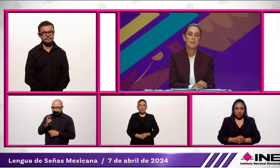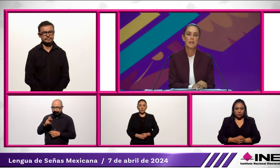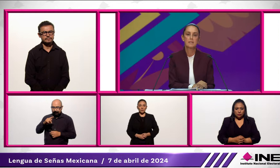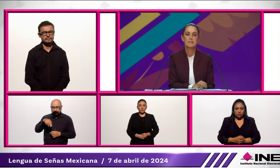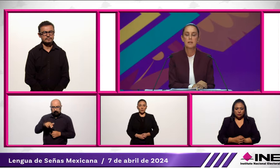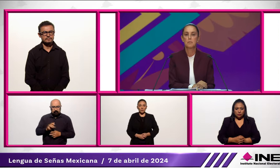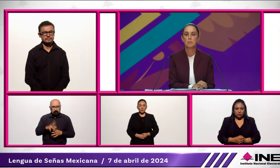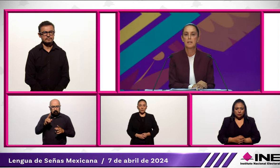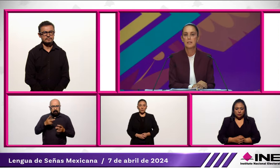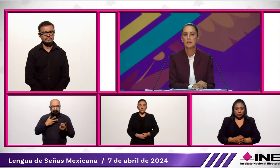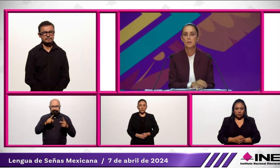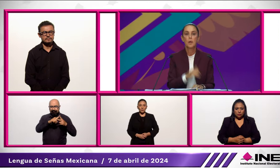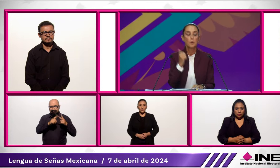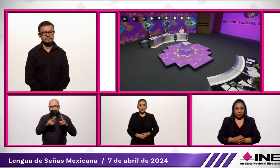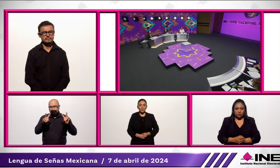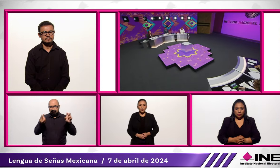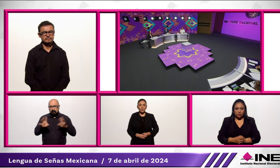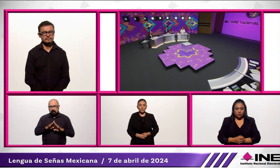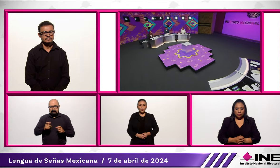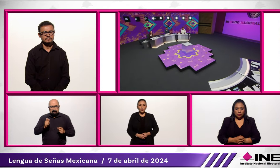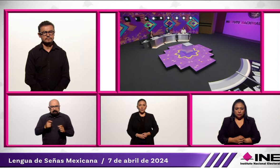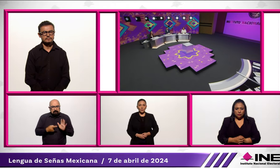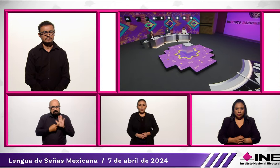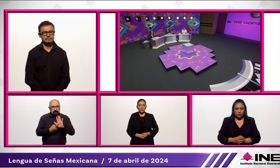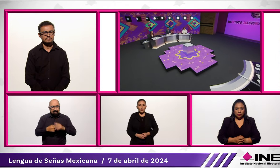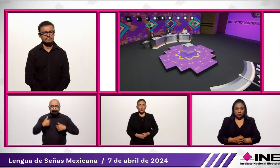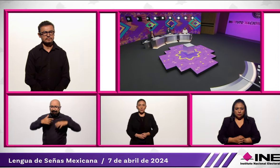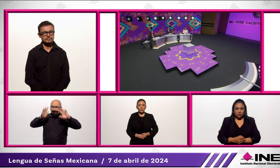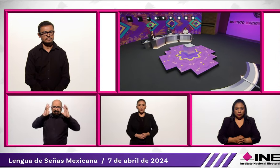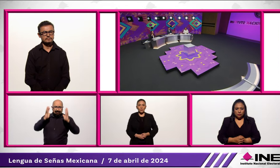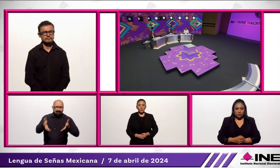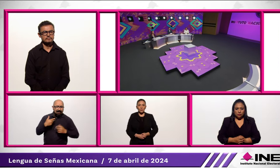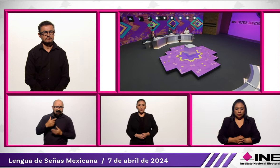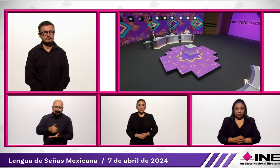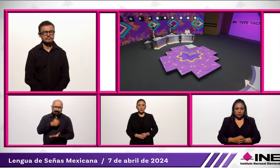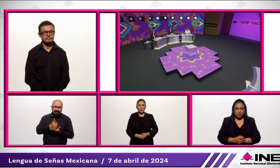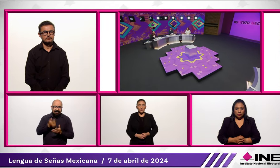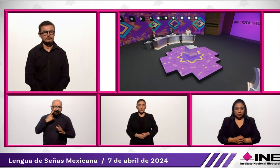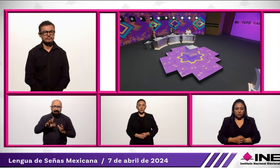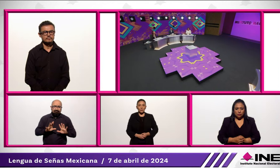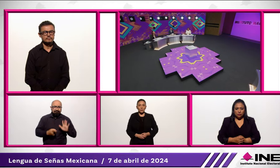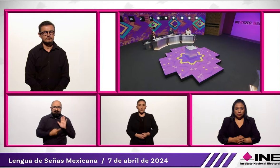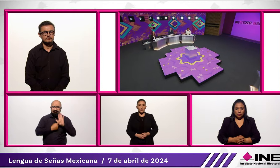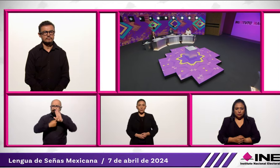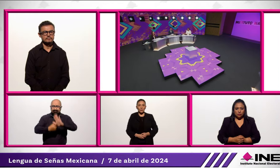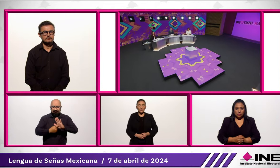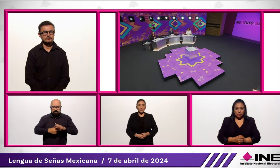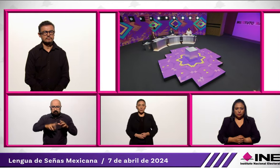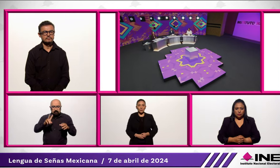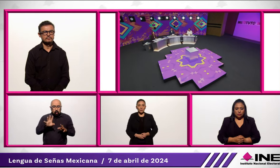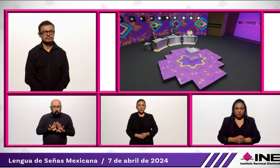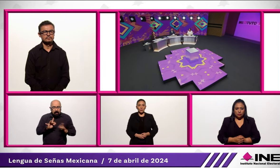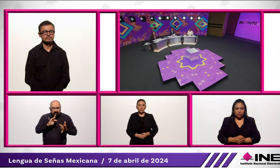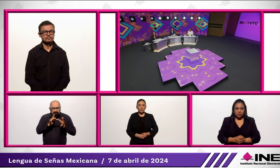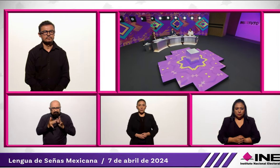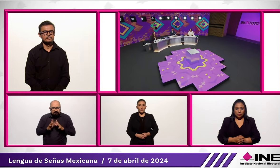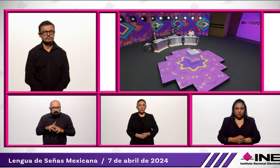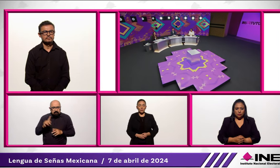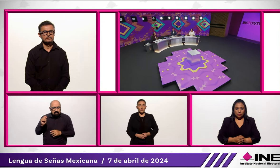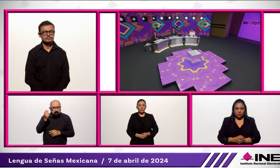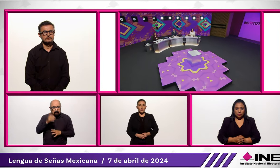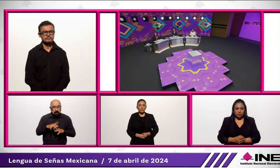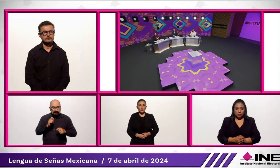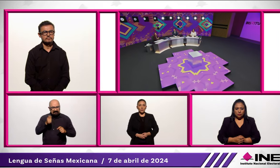temas fundamentales que estamos planteando. Uno, ya lo hice en la ciudad con resultados, es digitalizar. A partir de